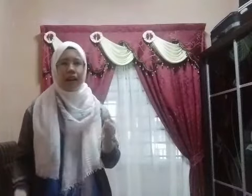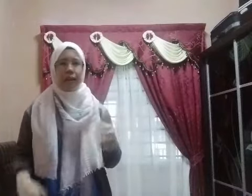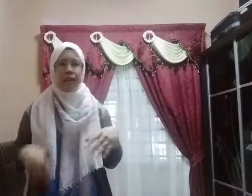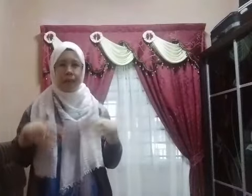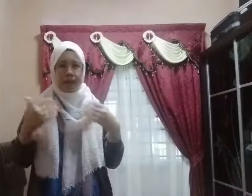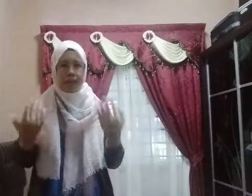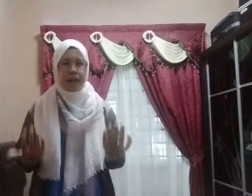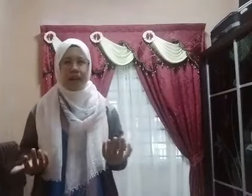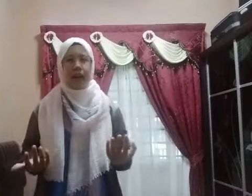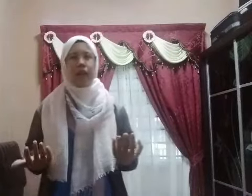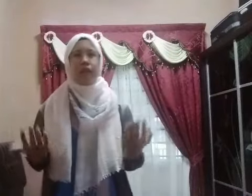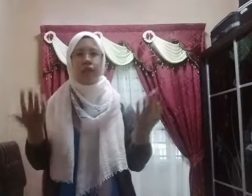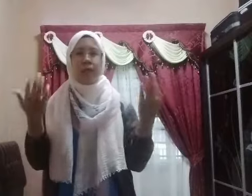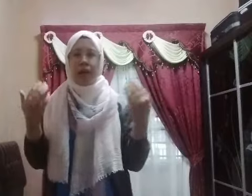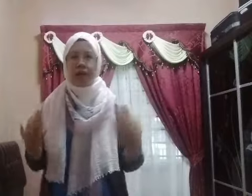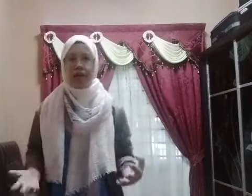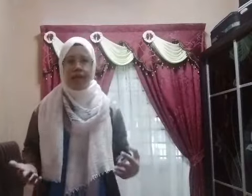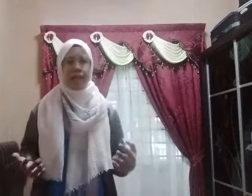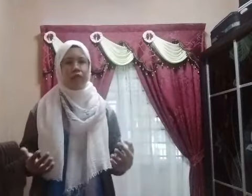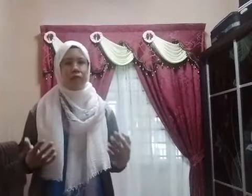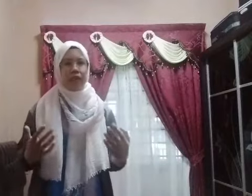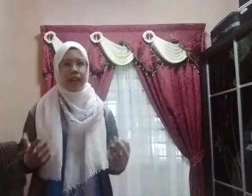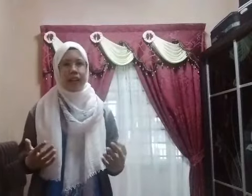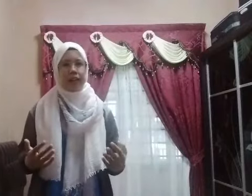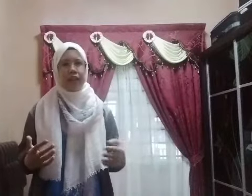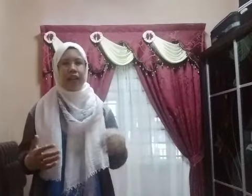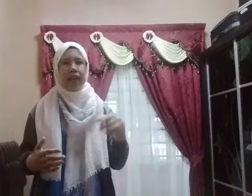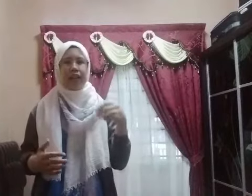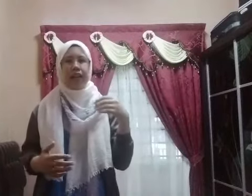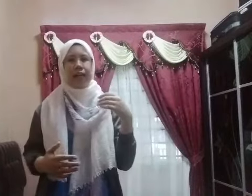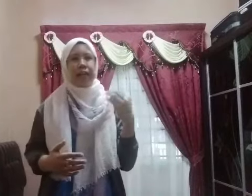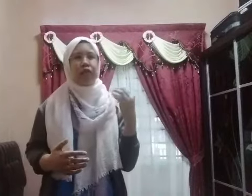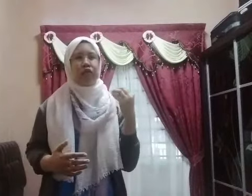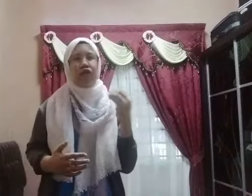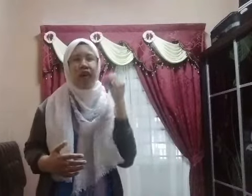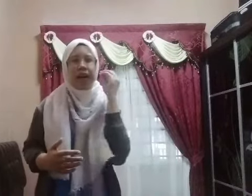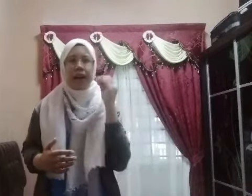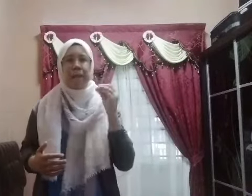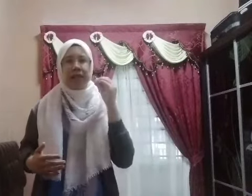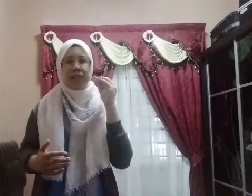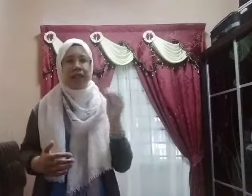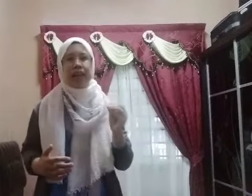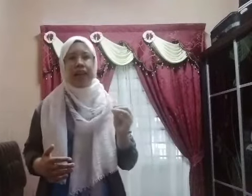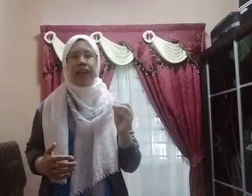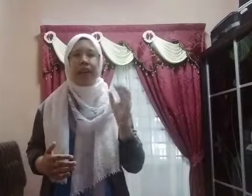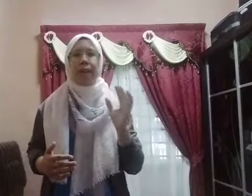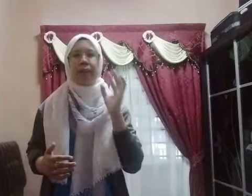daripada bahan-bahan terpakai untuk membangunkan DC motor model ni. Okay, ini adalah demi untuk penjimatan dalam